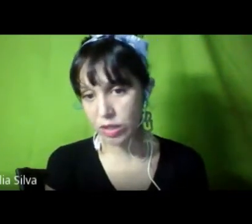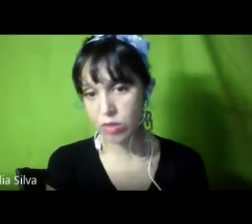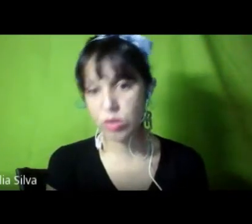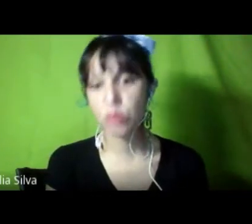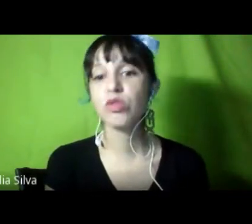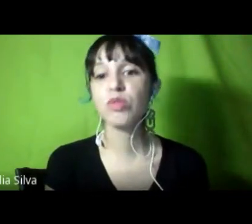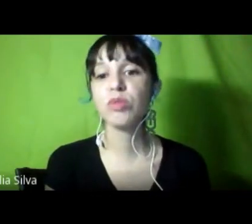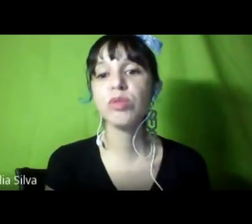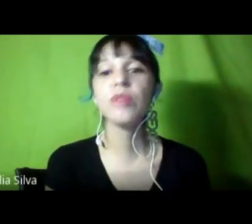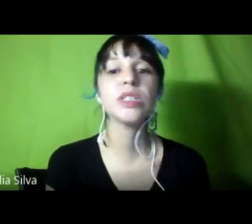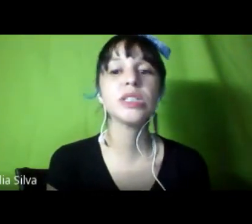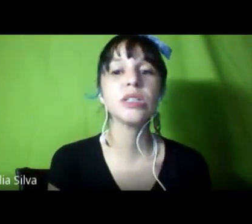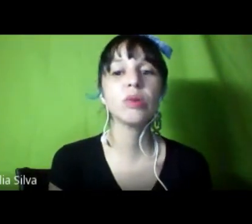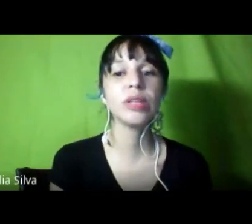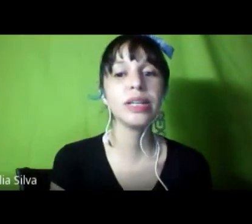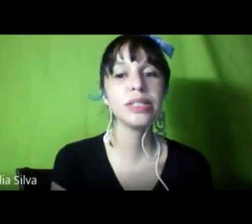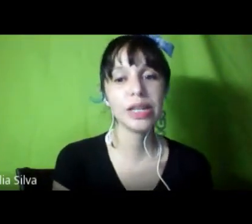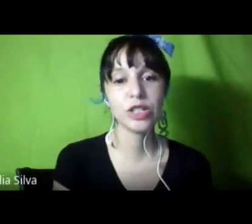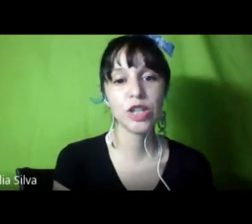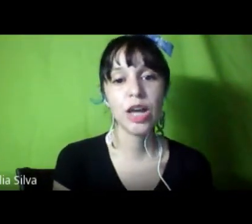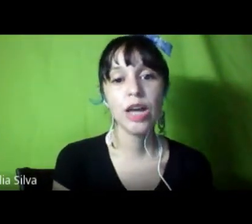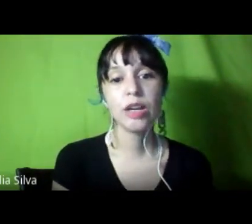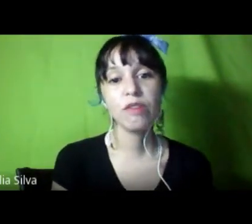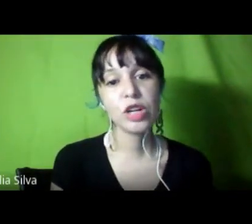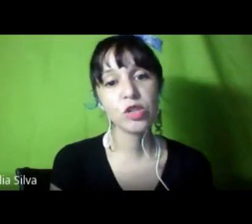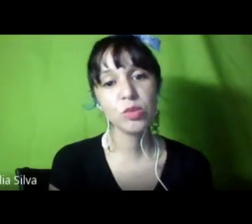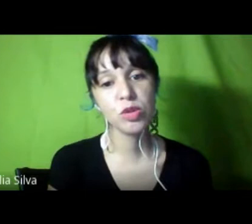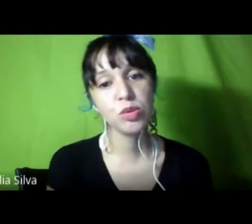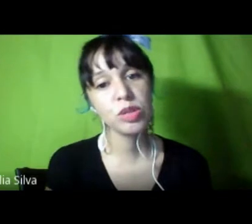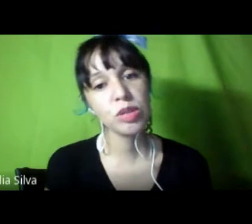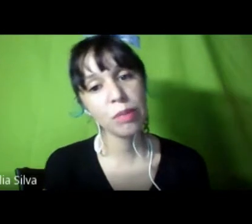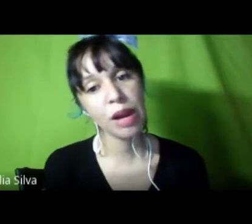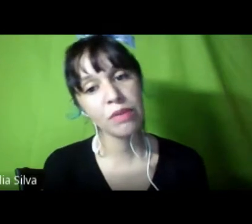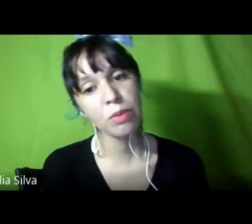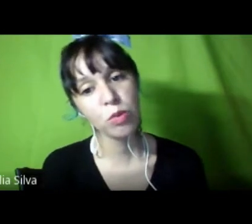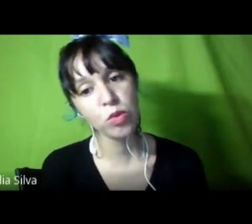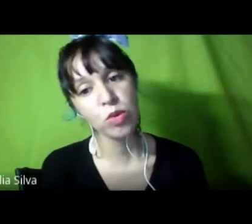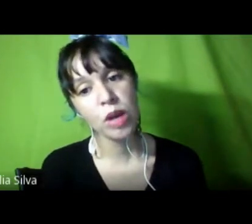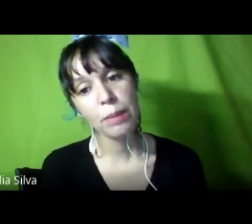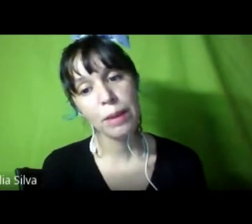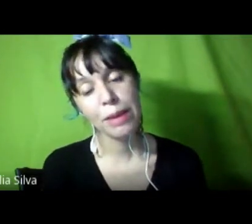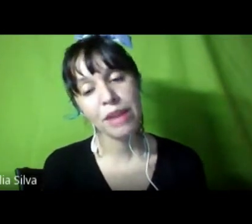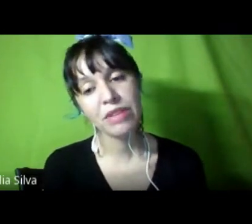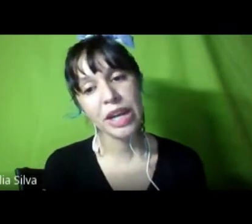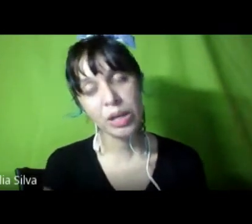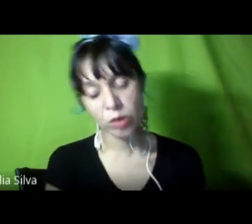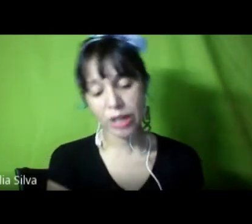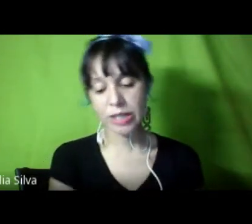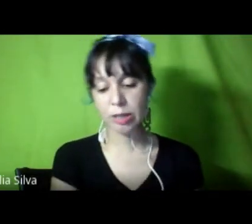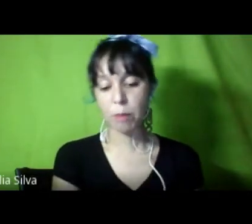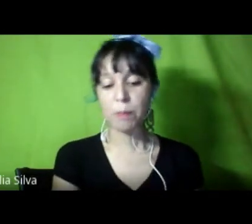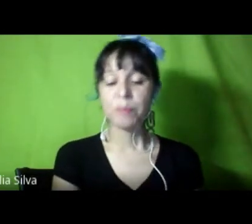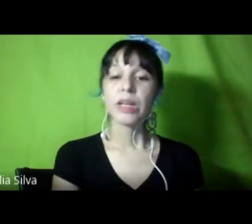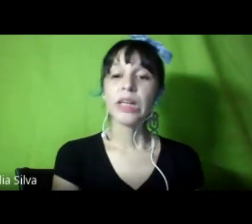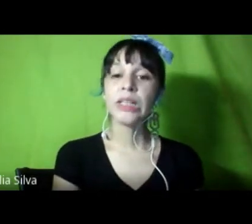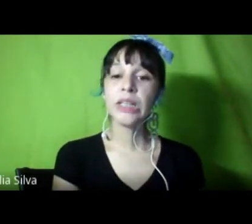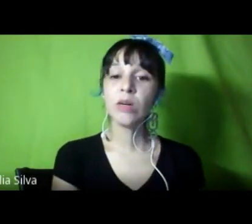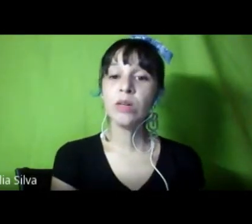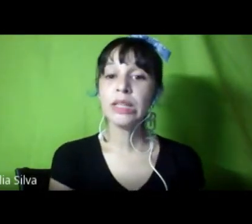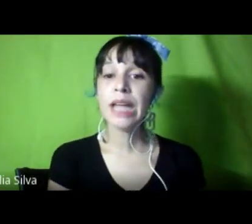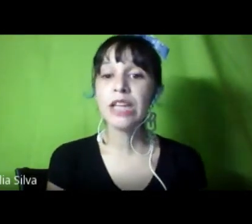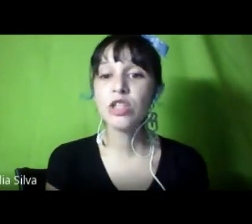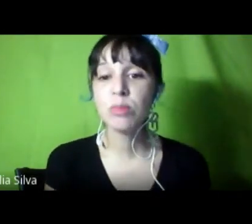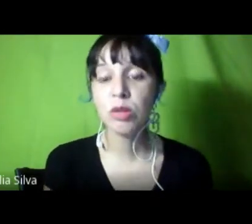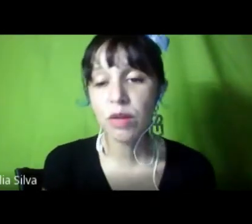significativa deu-se no ano de 1957, que foi a substituição da palavra mudo pela palavra educação.